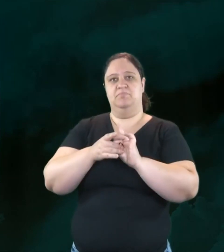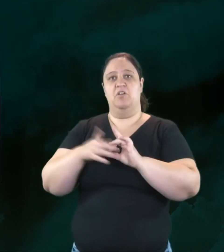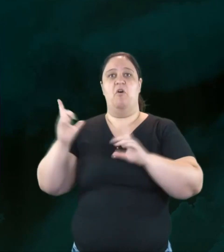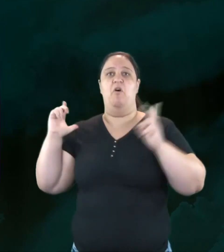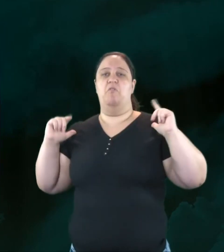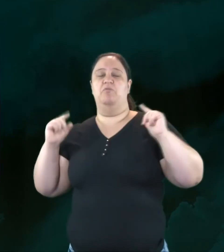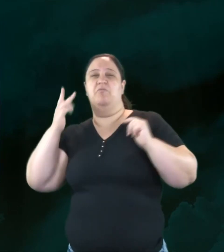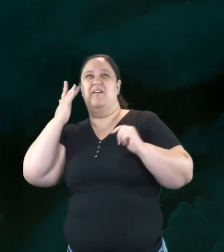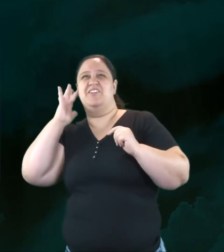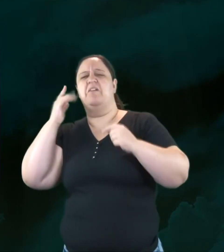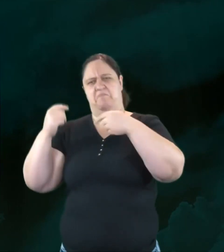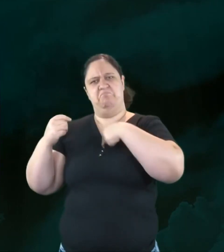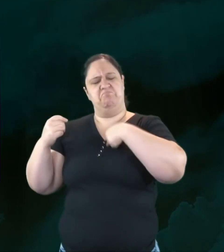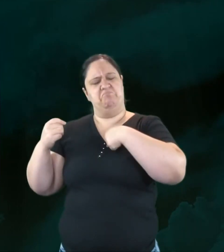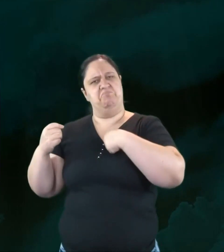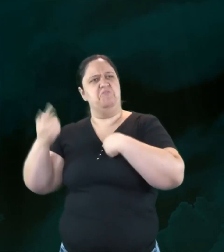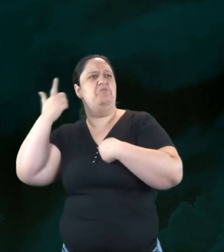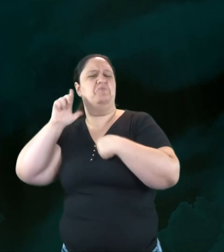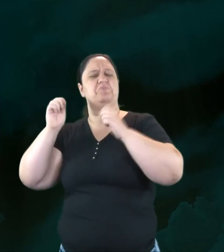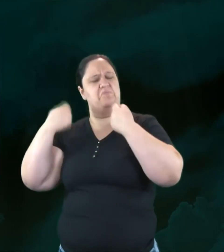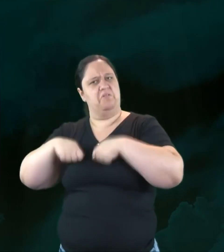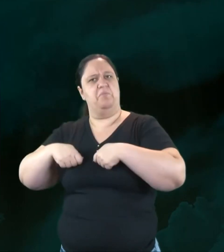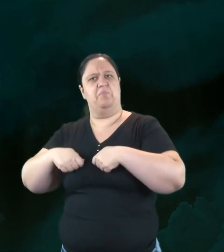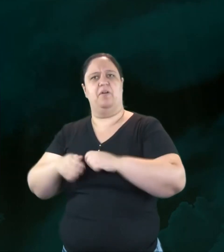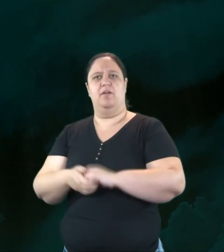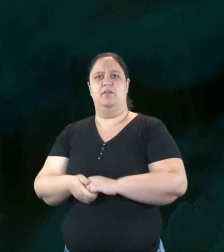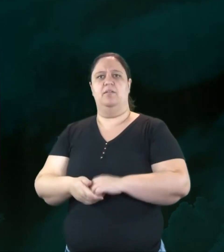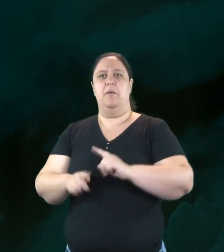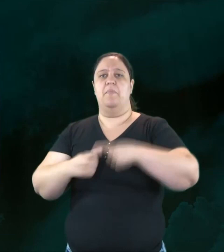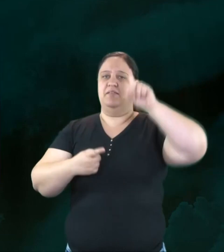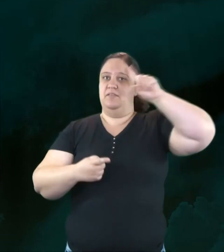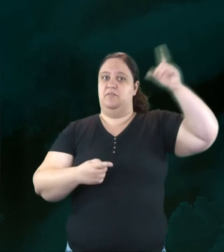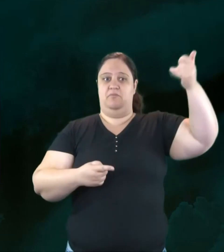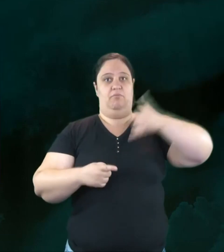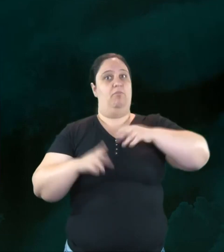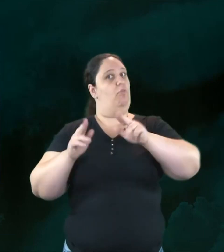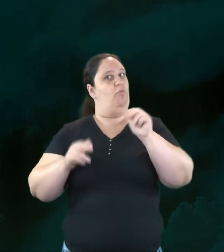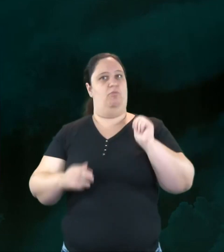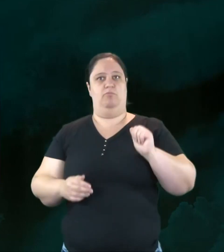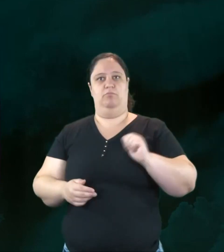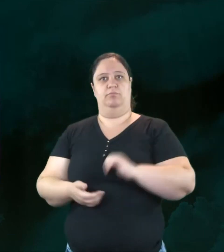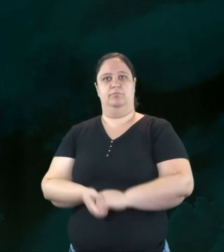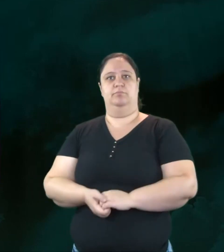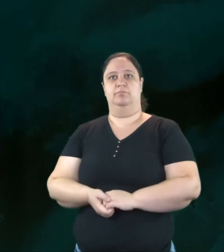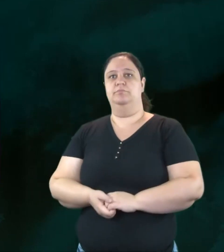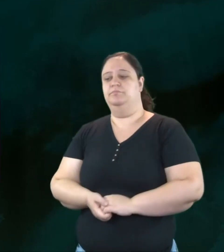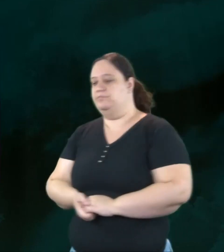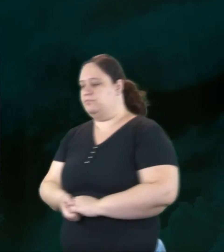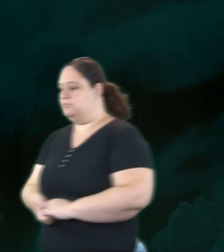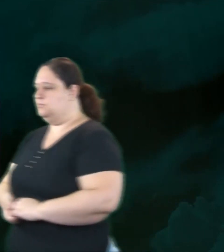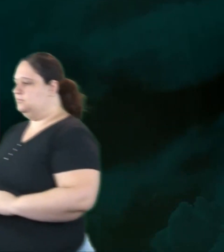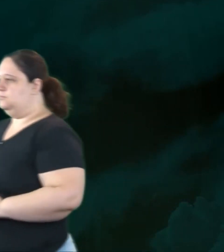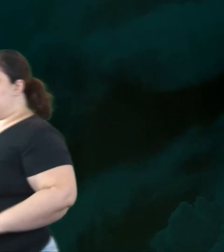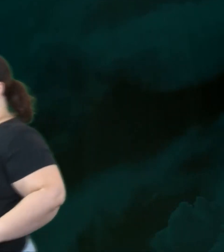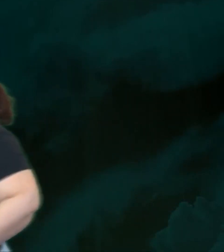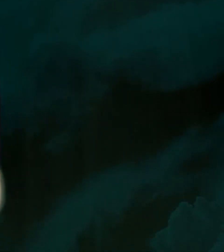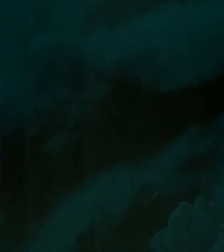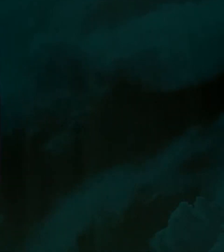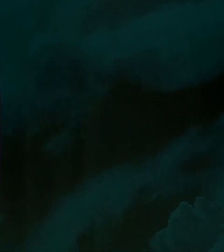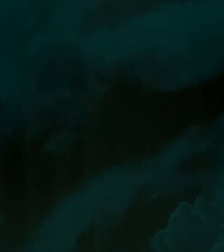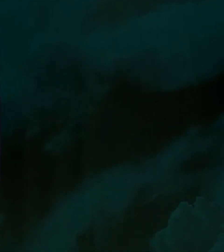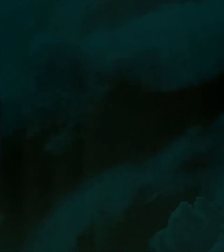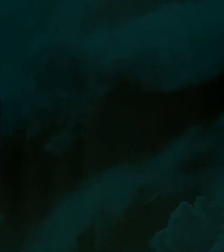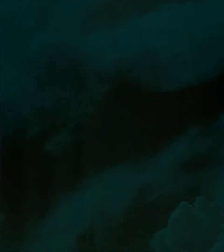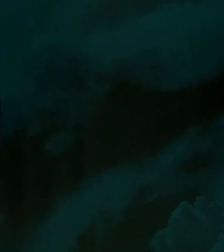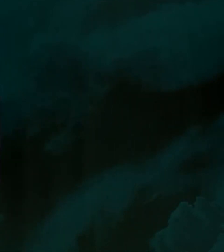Deus não definiu que era ele. Deus já tinha predeterminado que Deus iria um dia mandar